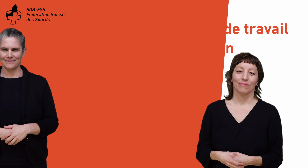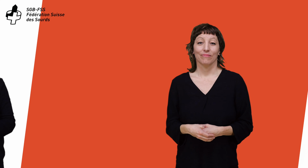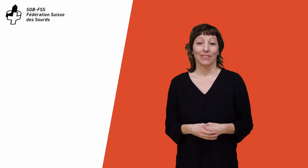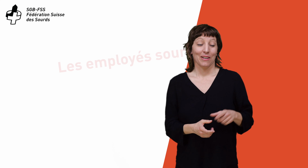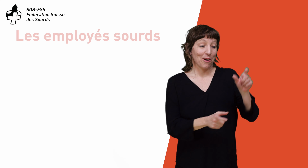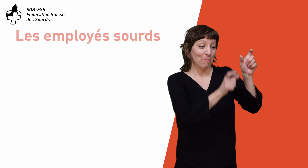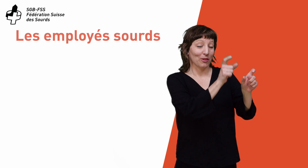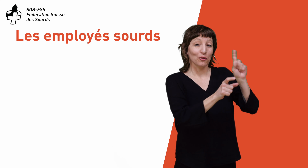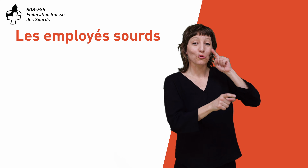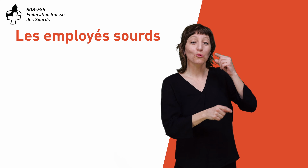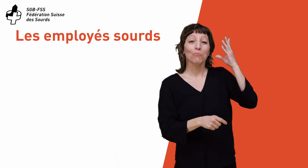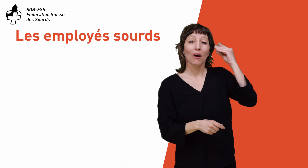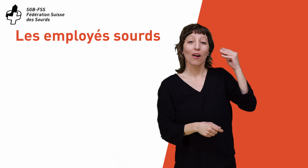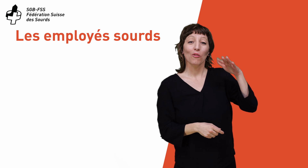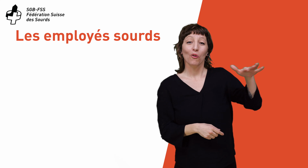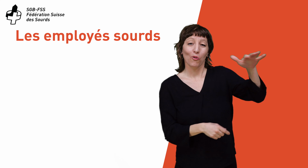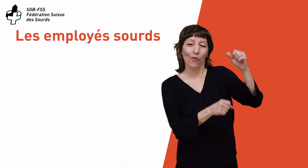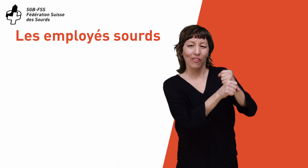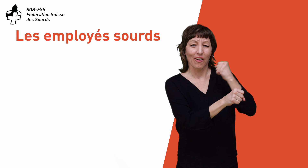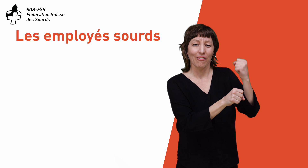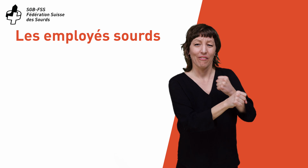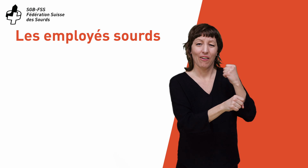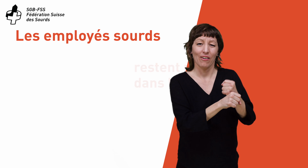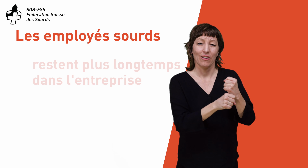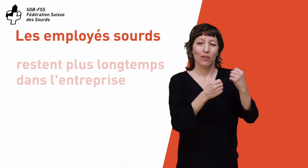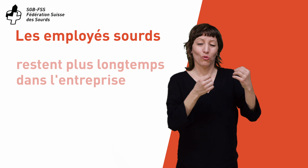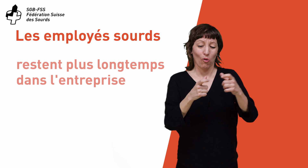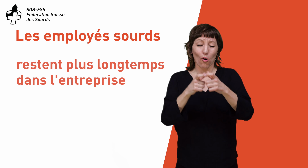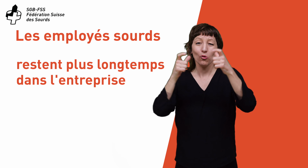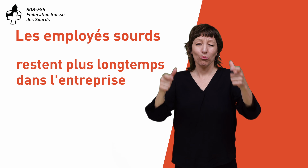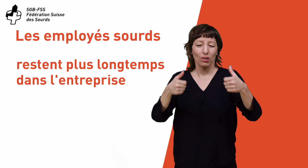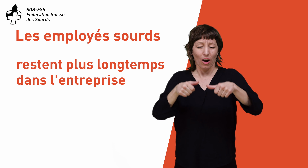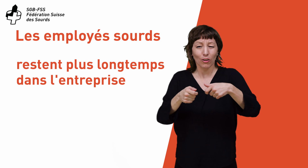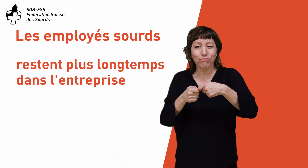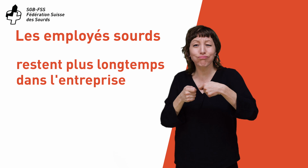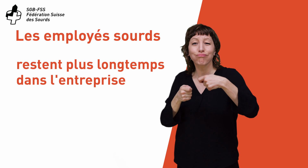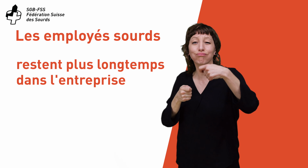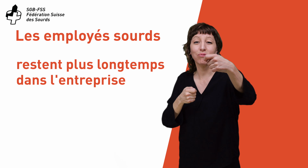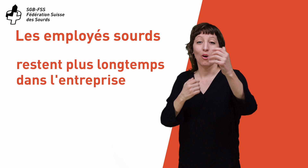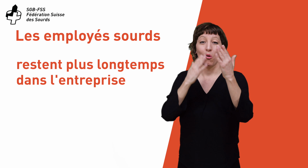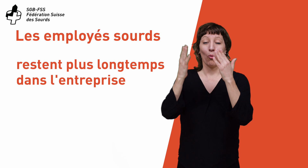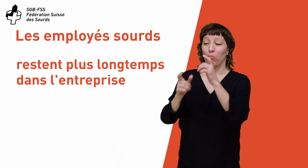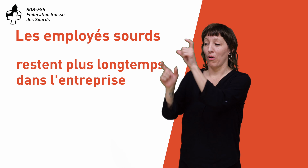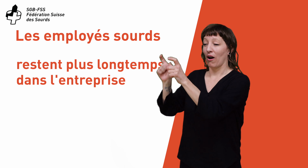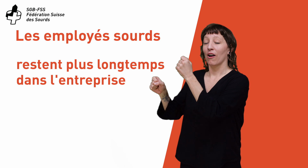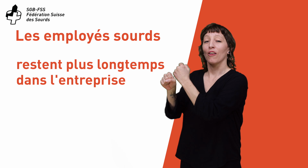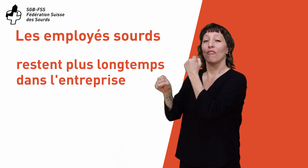Les employés sourds et malentendants restent relativement longtemps dans l'entreprise par rapport aux